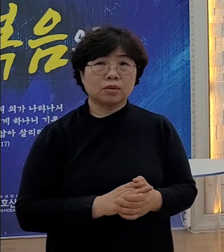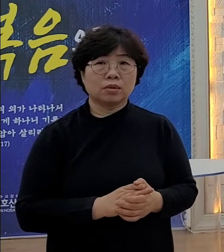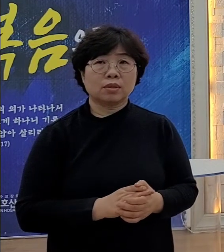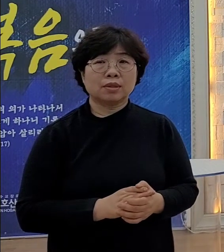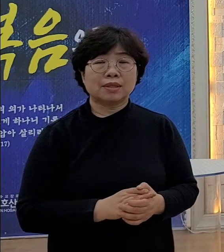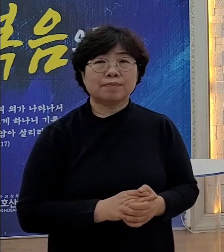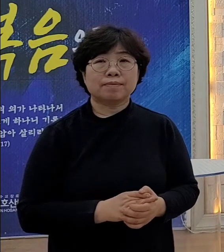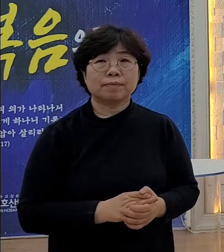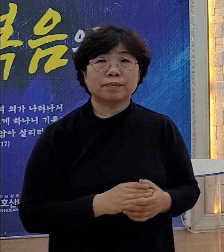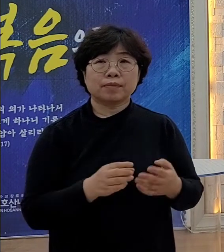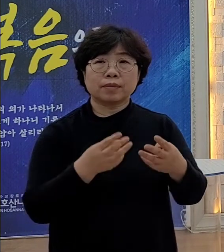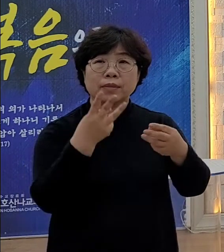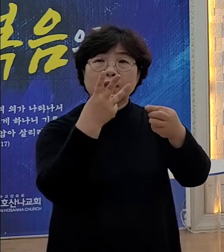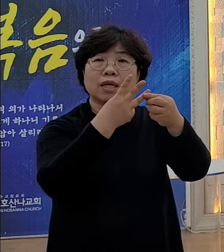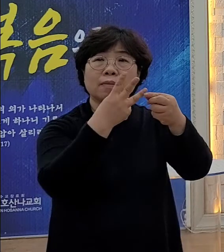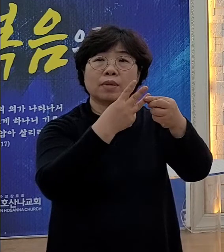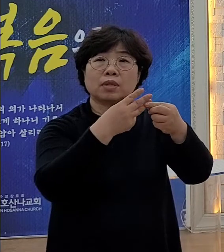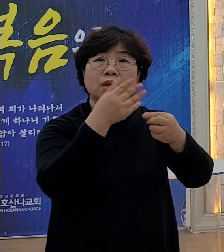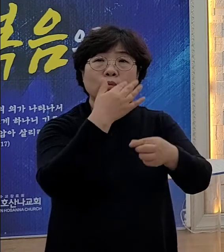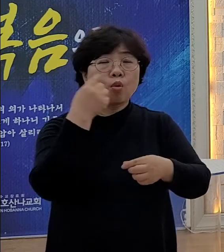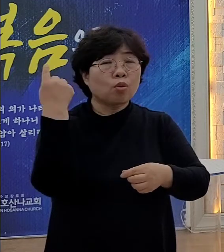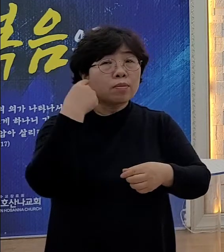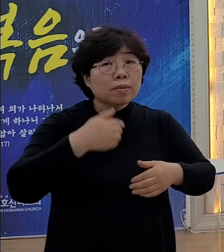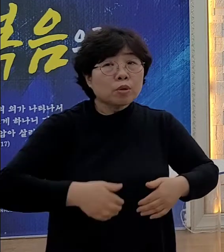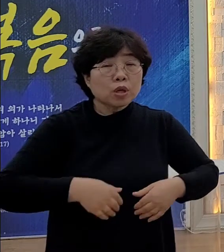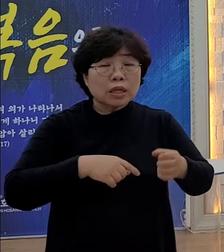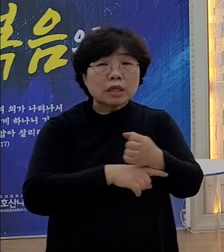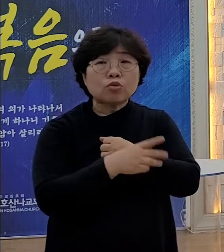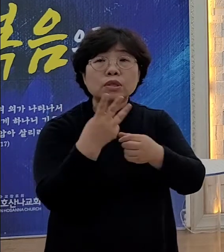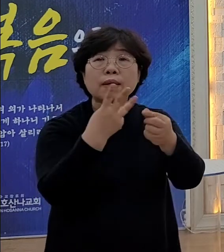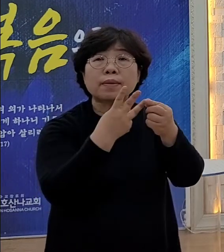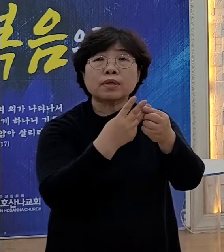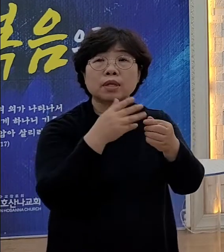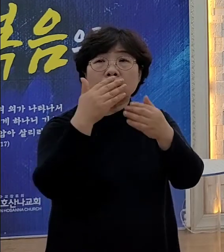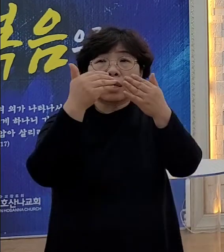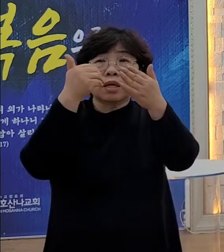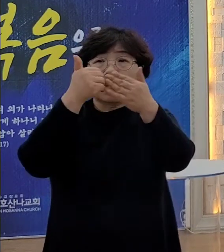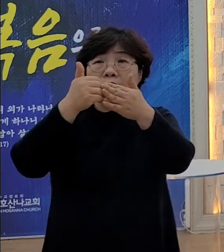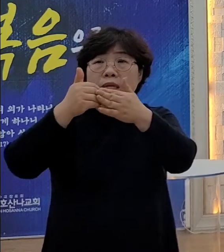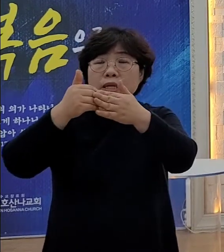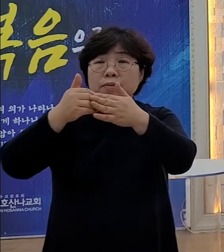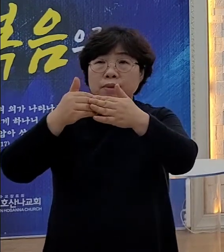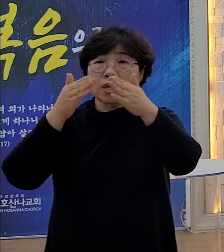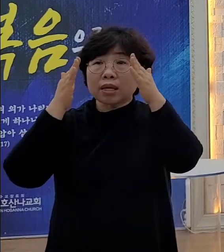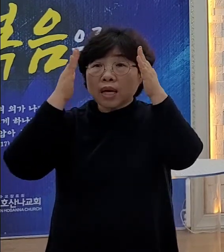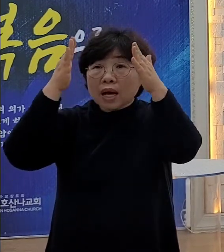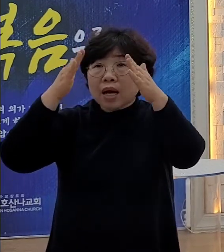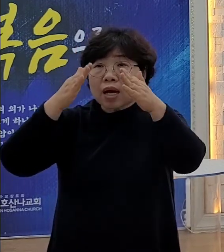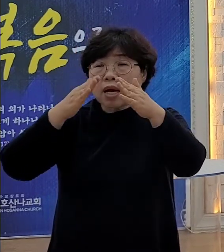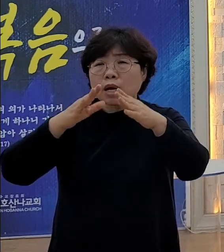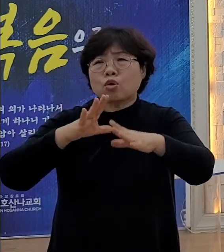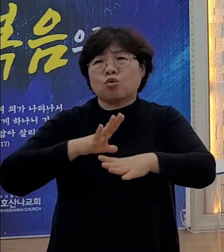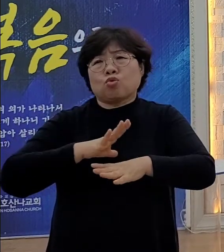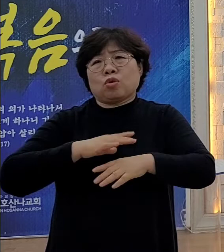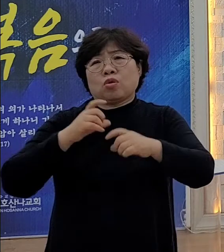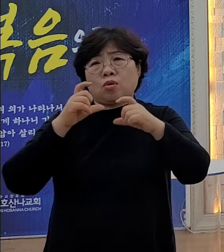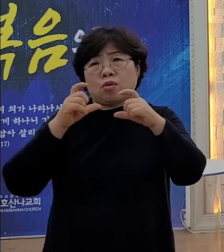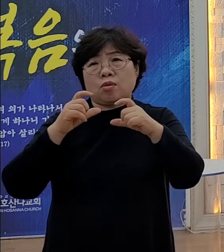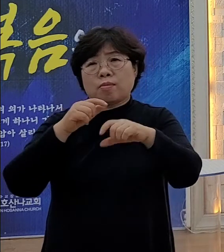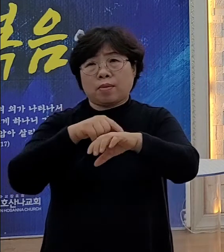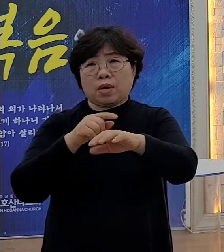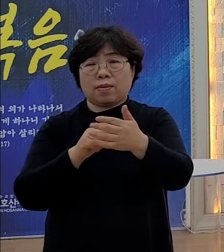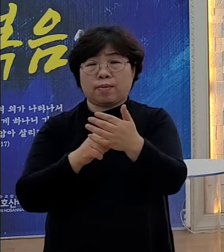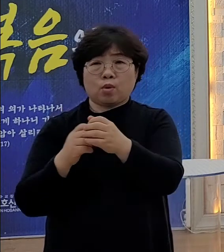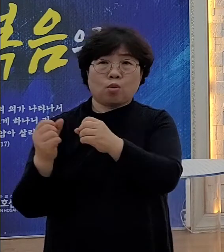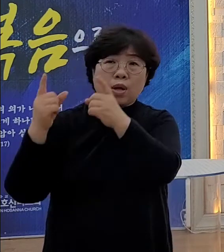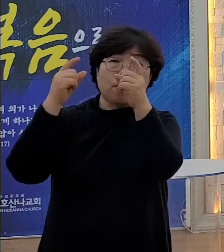번째로 이 복음은 왜 필요하냐? 바로 하나님을 향한 이 경외심을